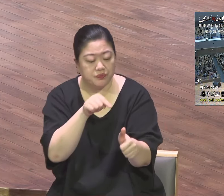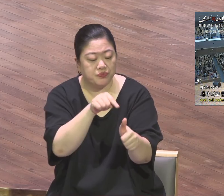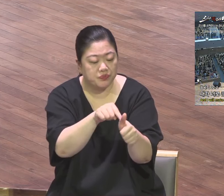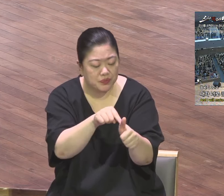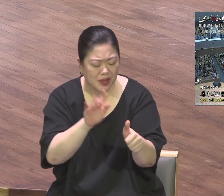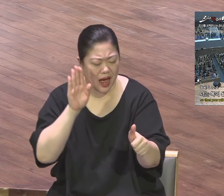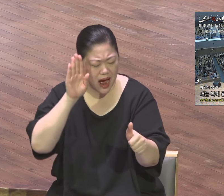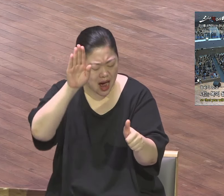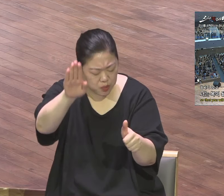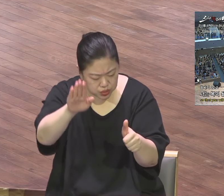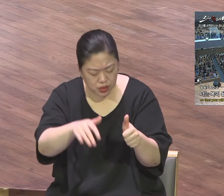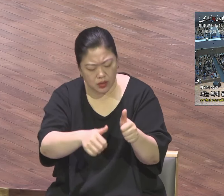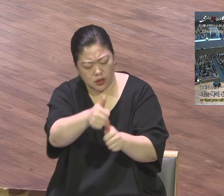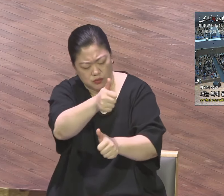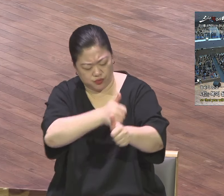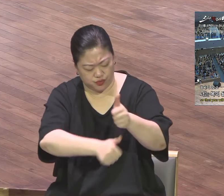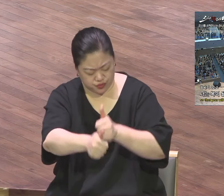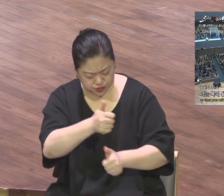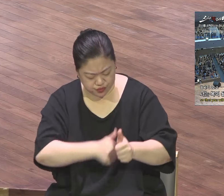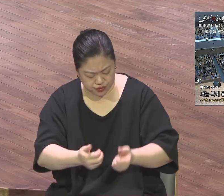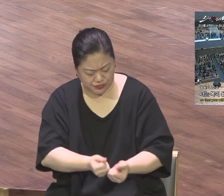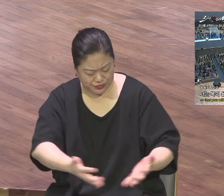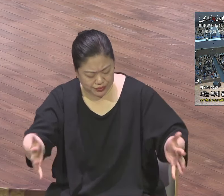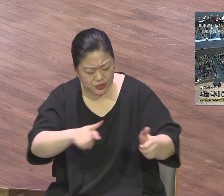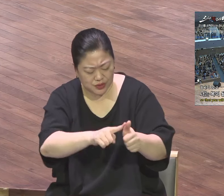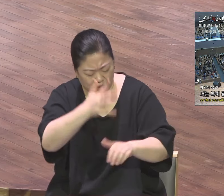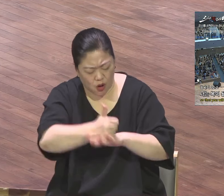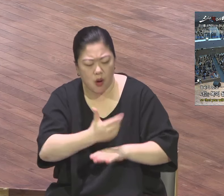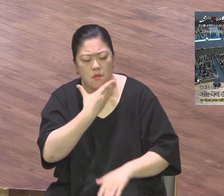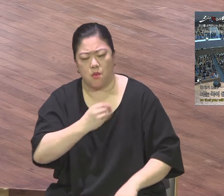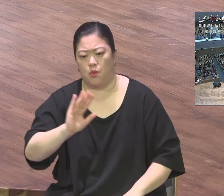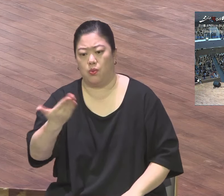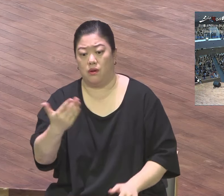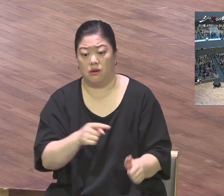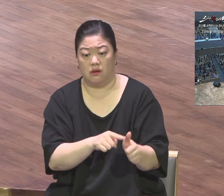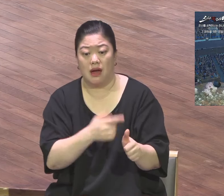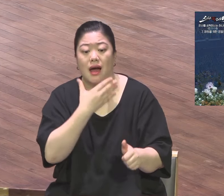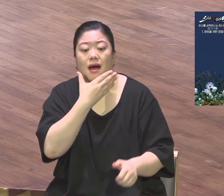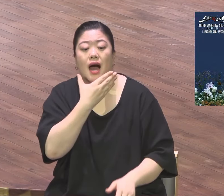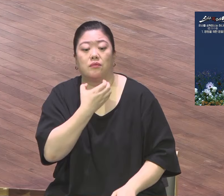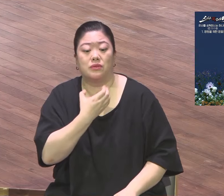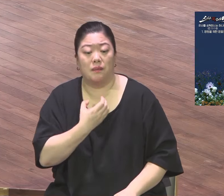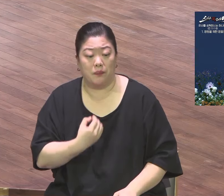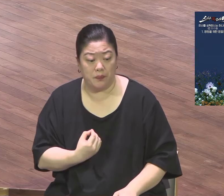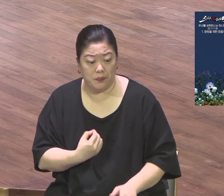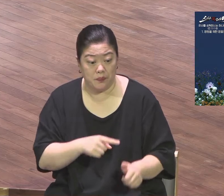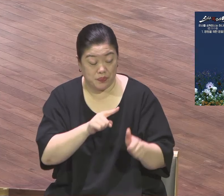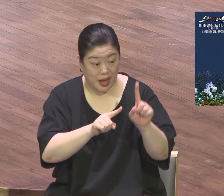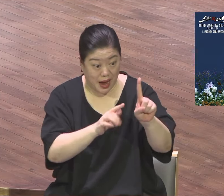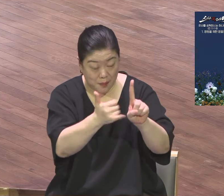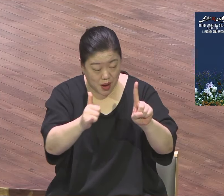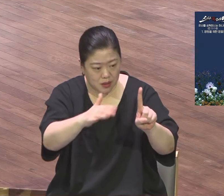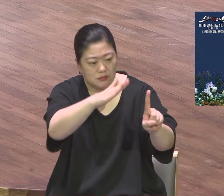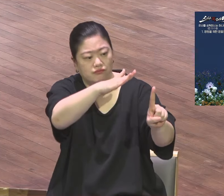이름을 창대케 하리니 너는 복이 될지라. 아브라함 때문에 아브라함 이삭 야곱 요셉 쫙 가문이